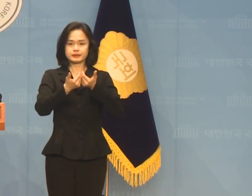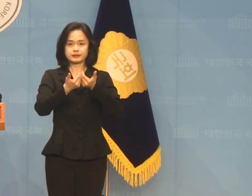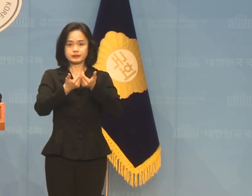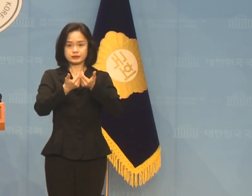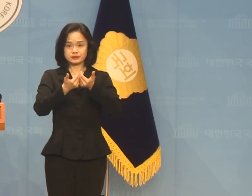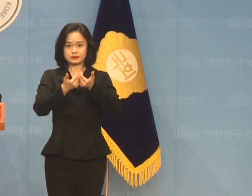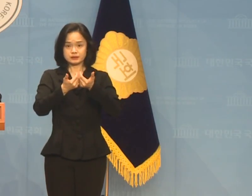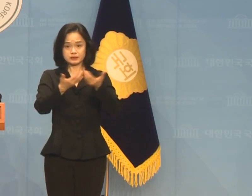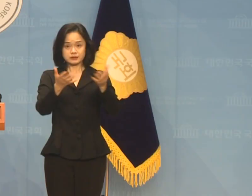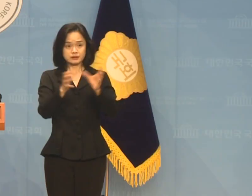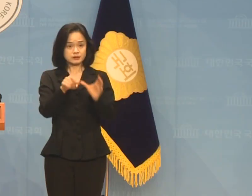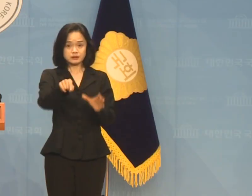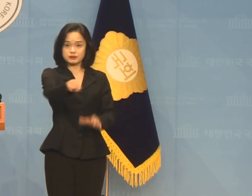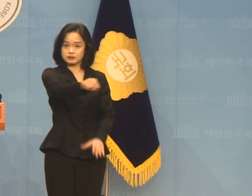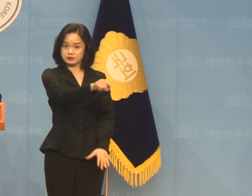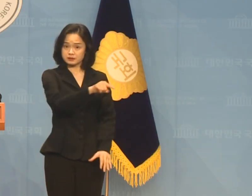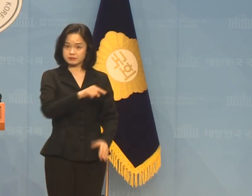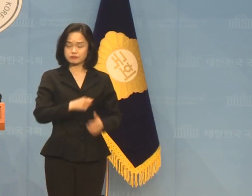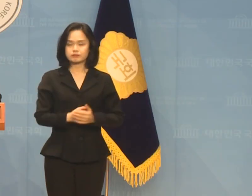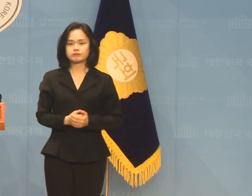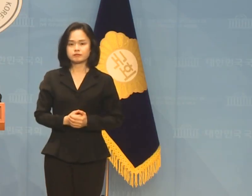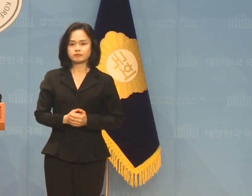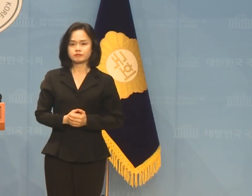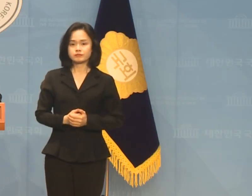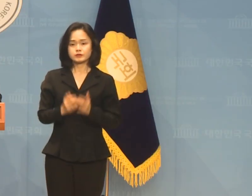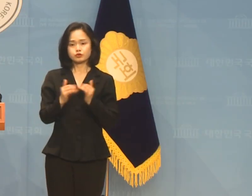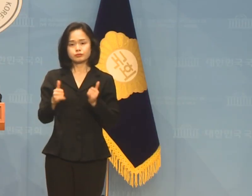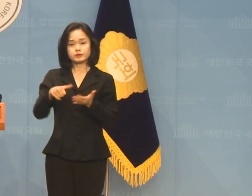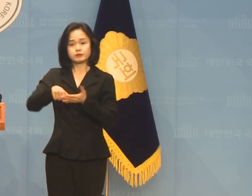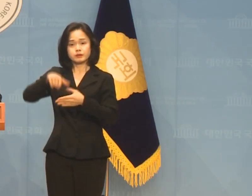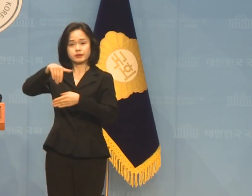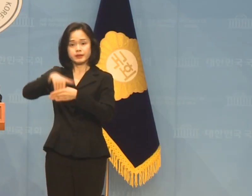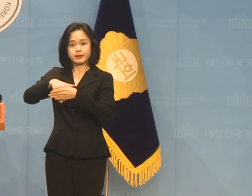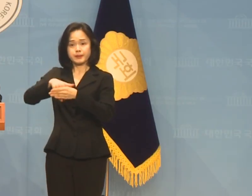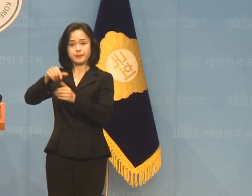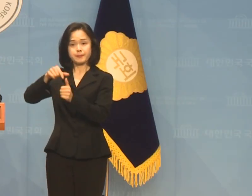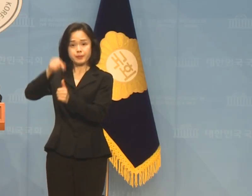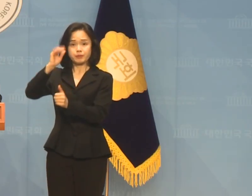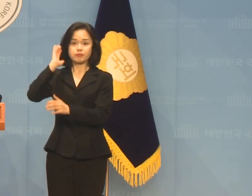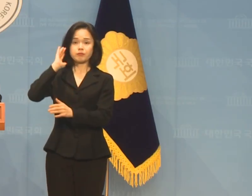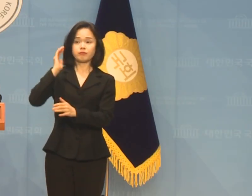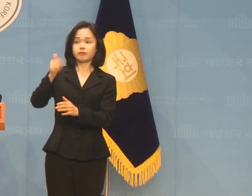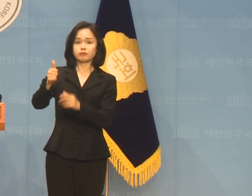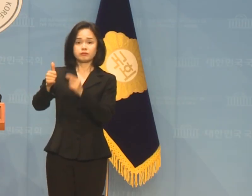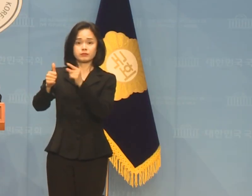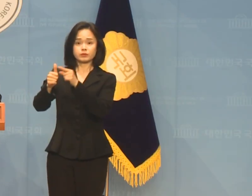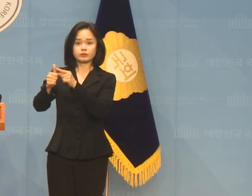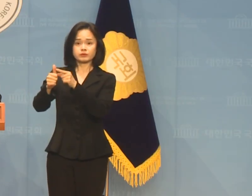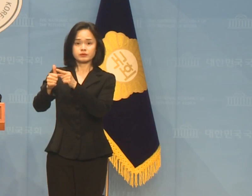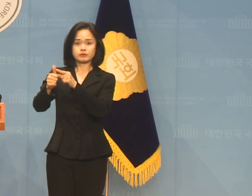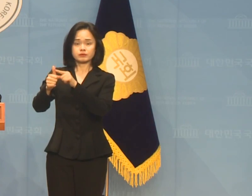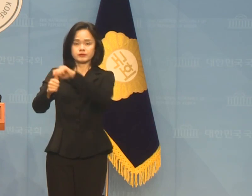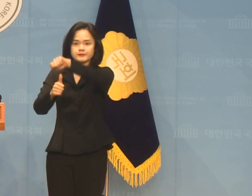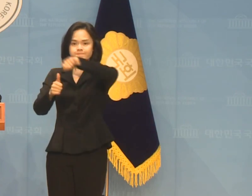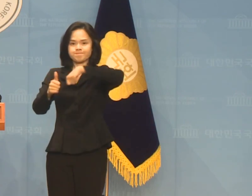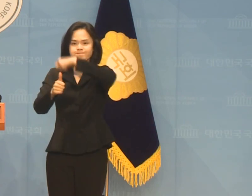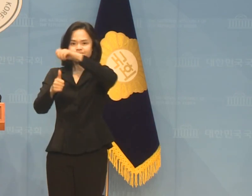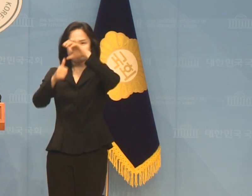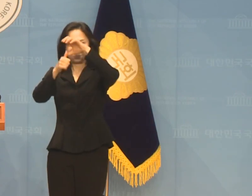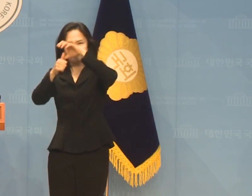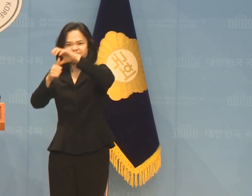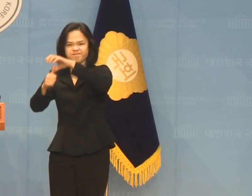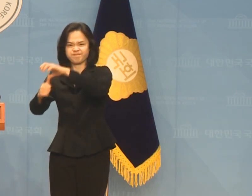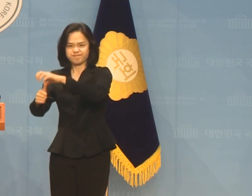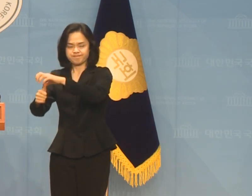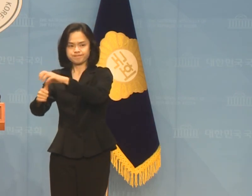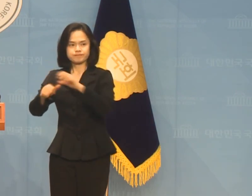대통령을 내란 수계라는 칼을 씌워서 오라줄로 꽁꽁 묶으려고 하고 있습니다.